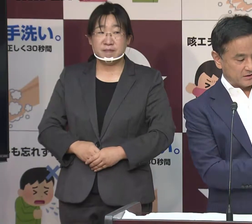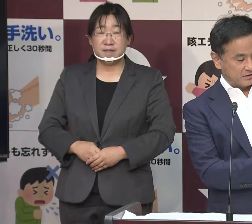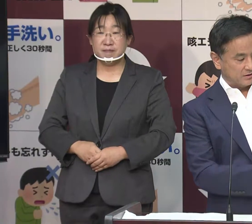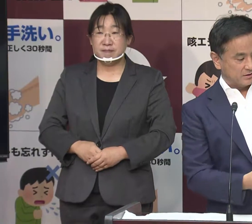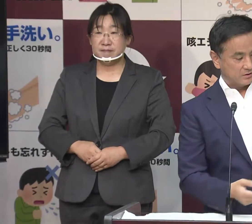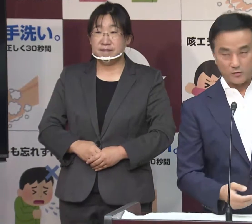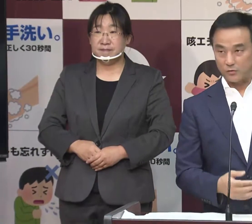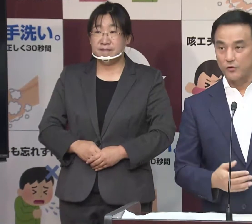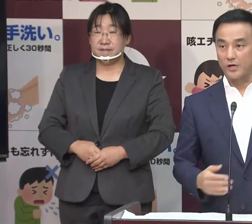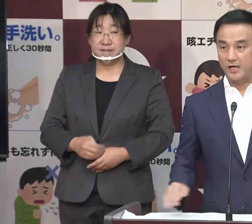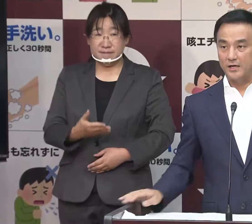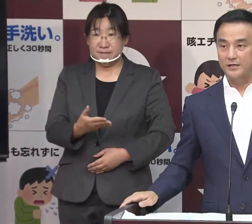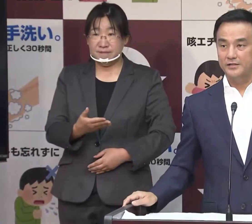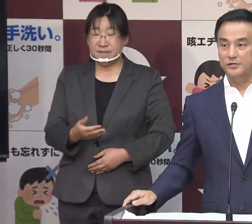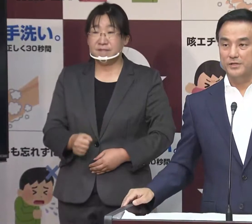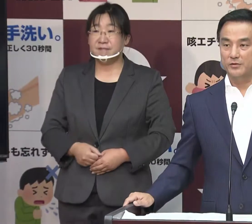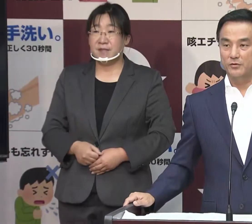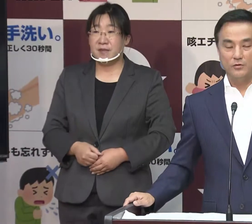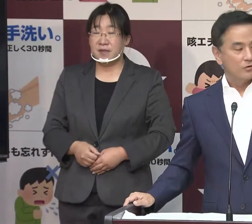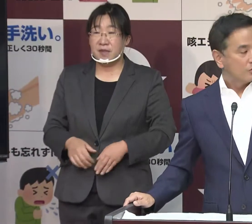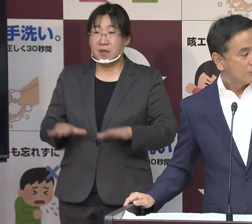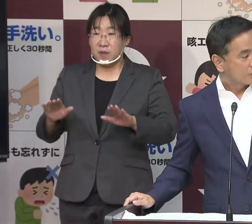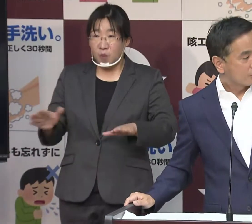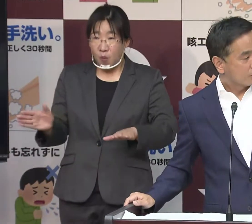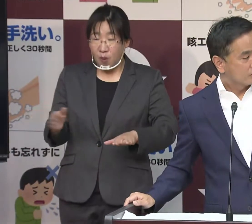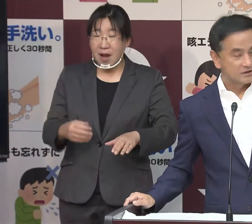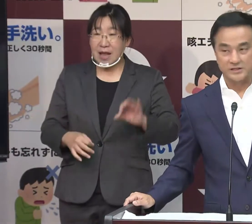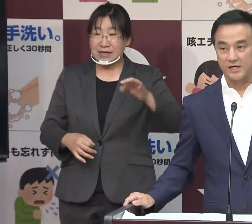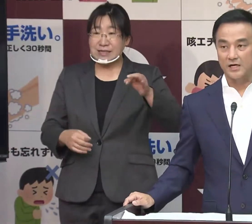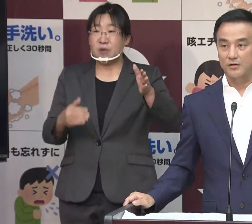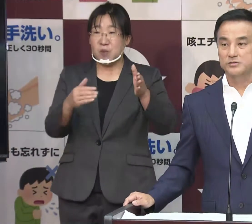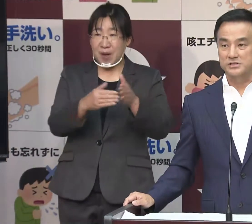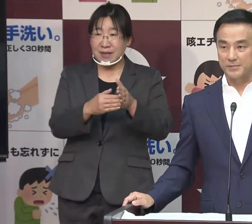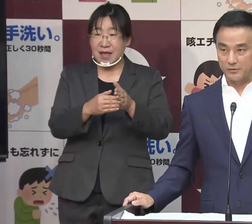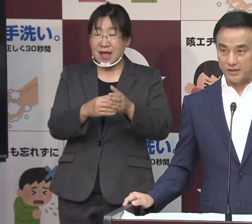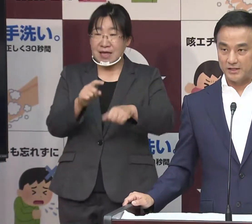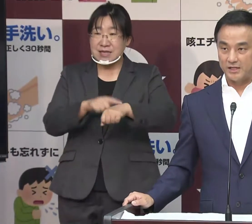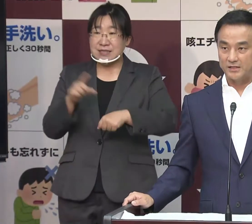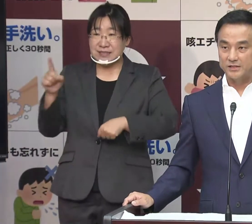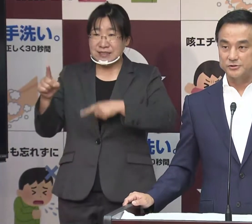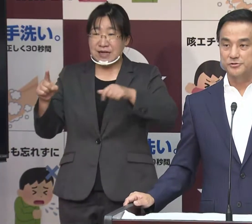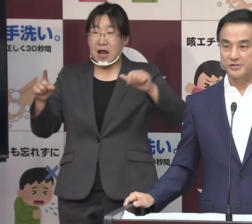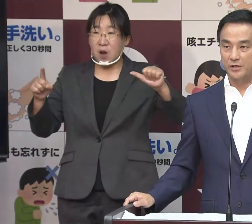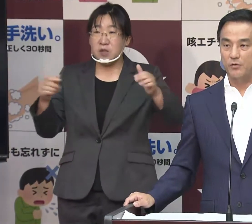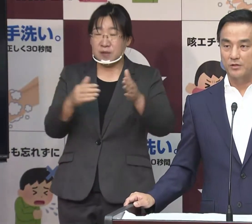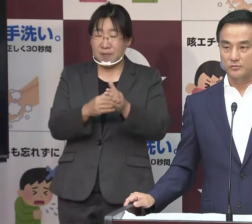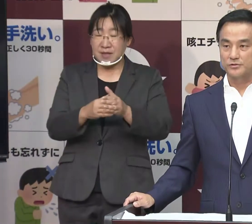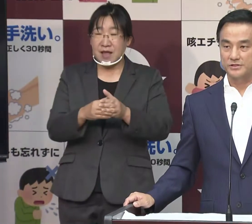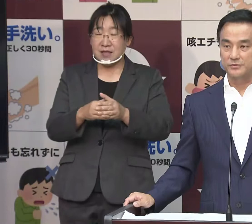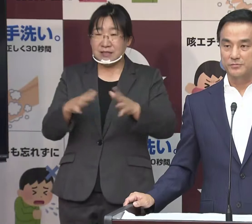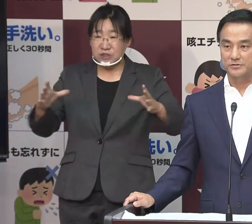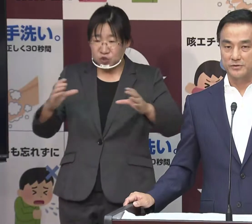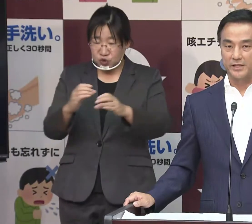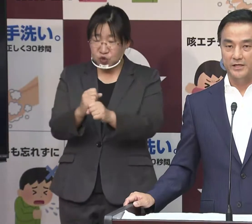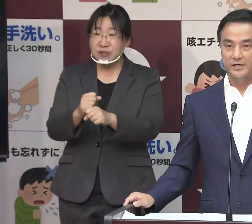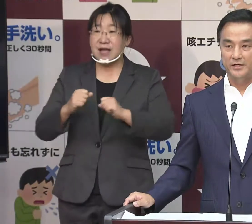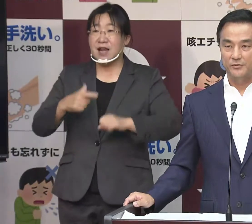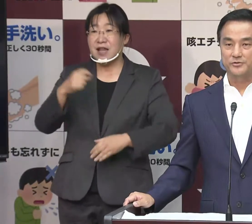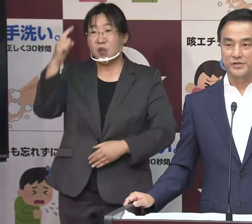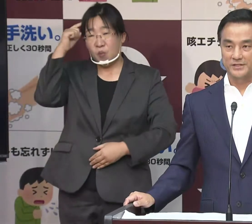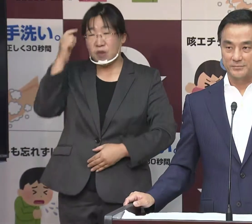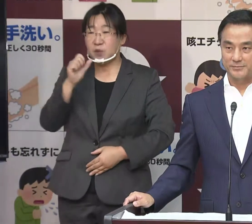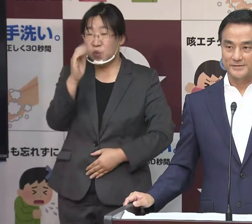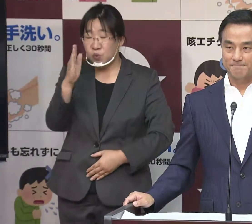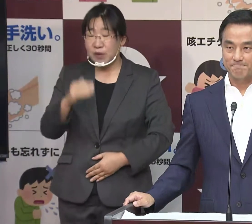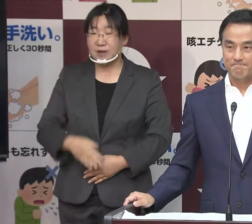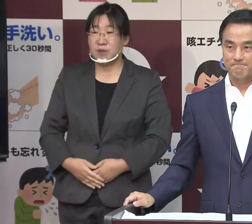たが、この今日から金曜日までのこの1時から5時までの間に集中して行うことにしておりますので、よろしく